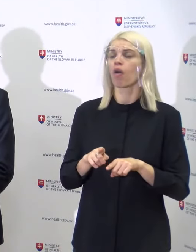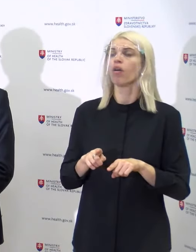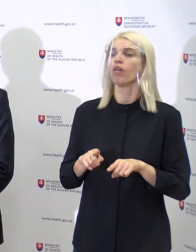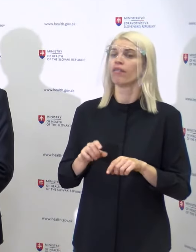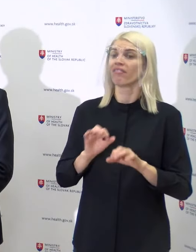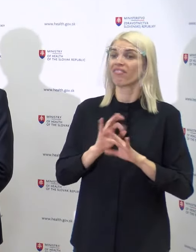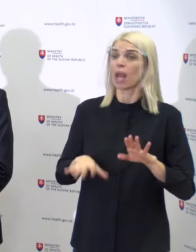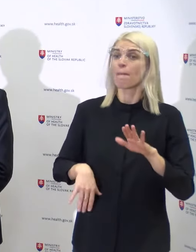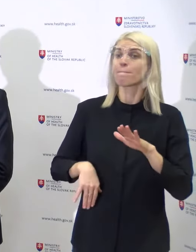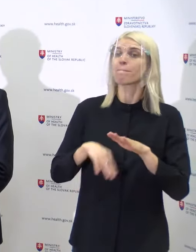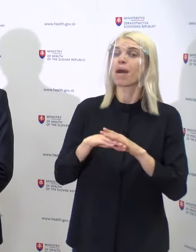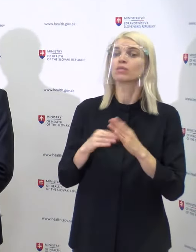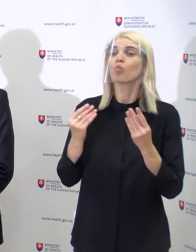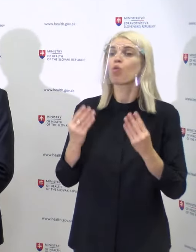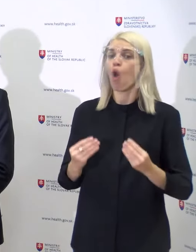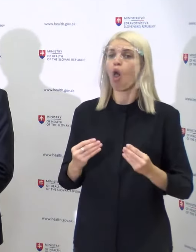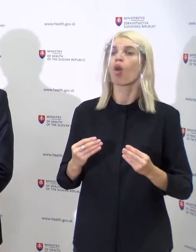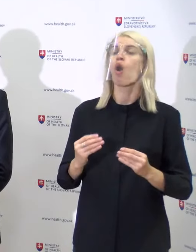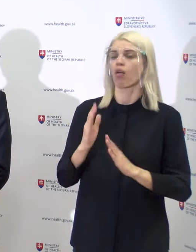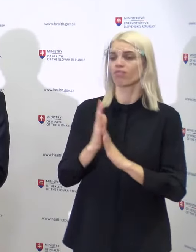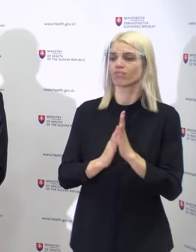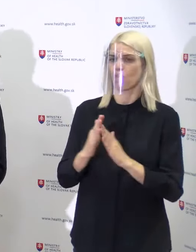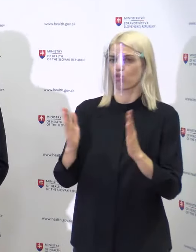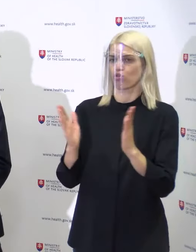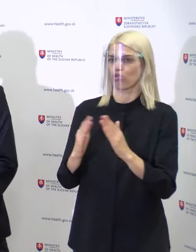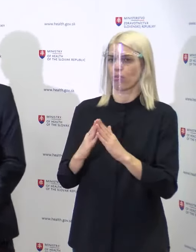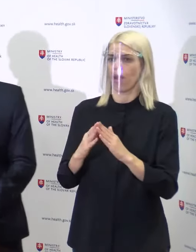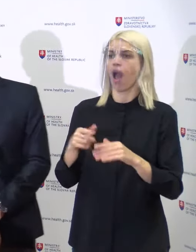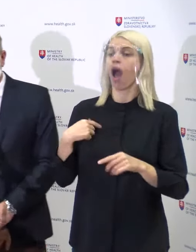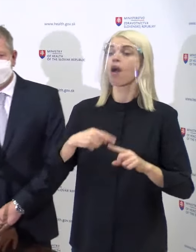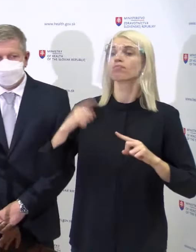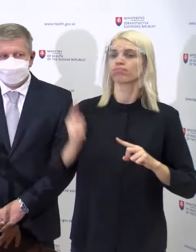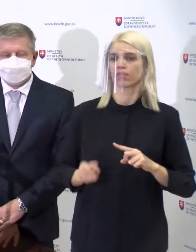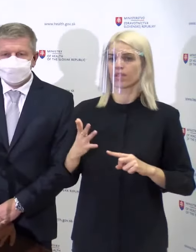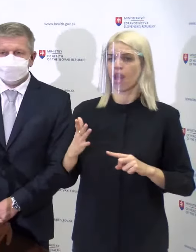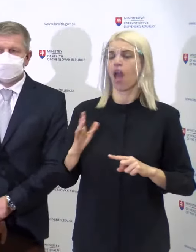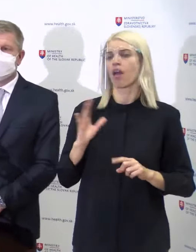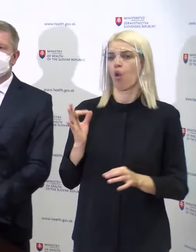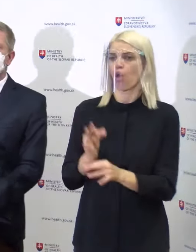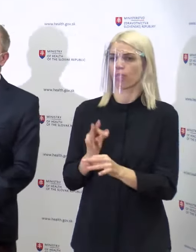doma. To nie je nariadenie, to je striktné doporučenie.